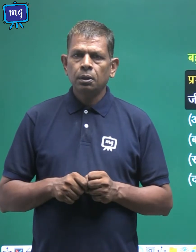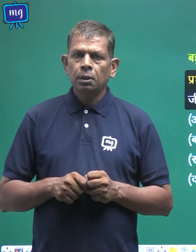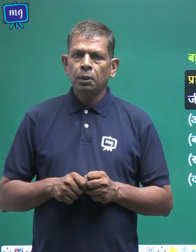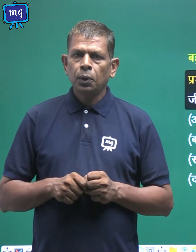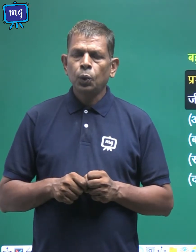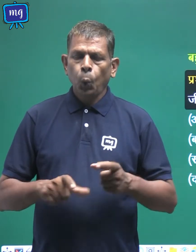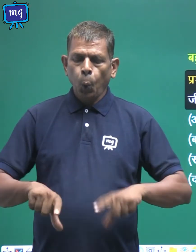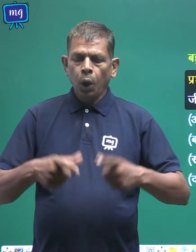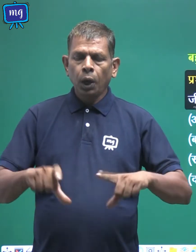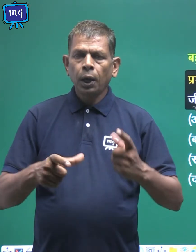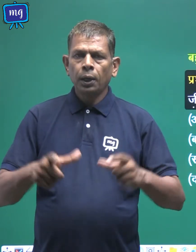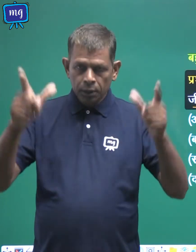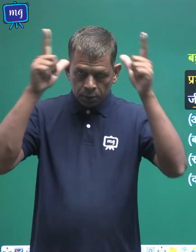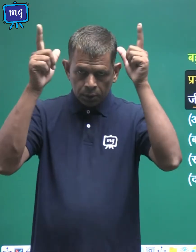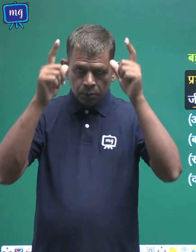शाकाहारी जीव का